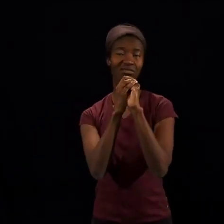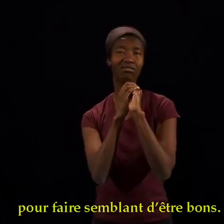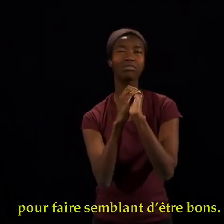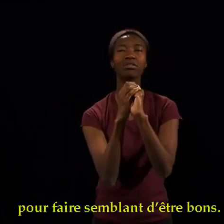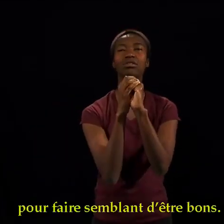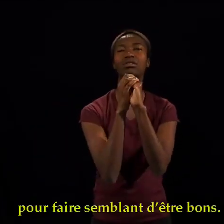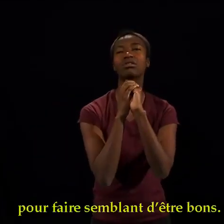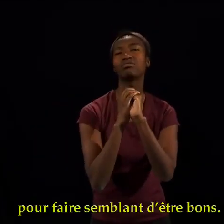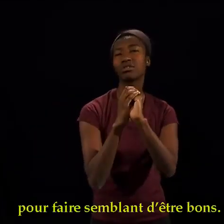pour faire semblant d'être bons.